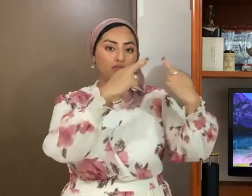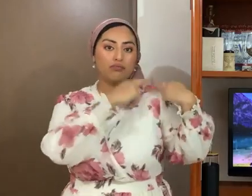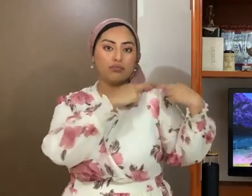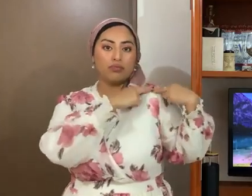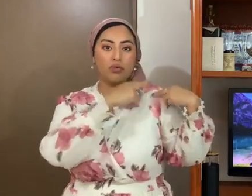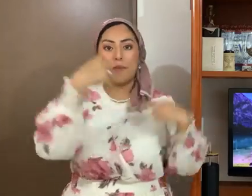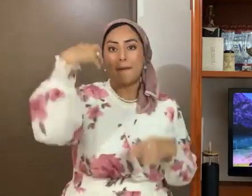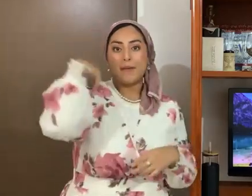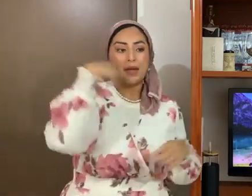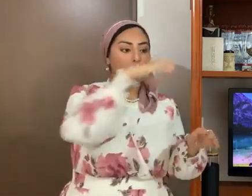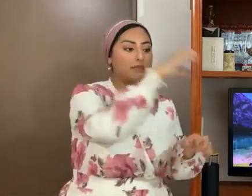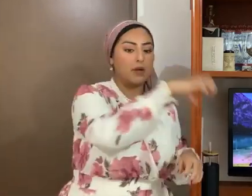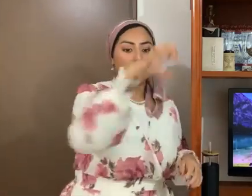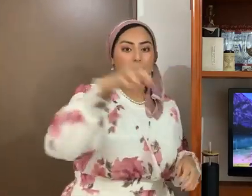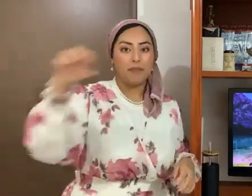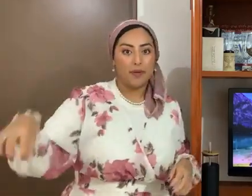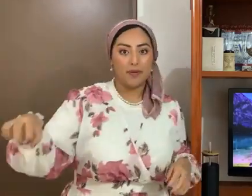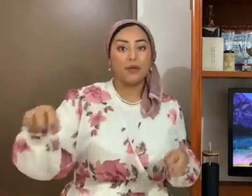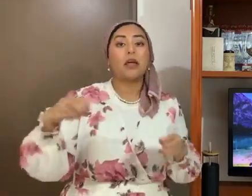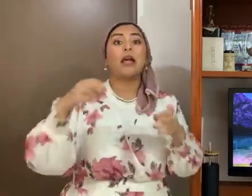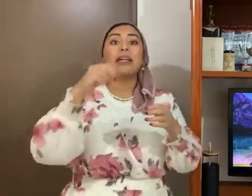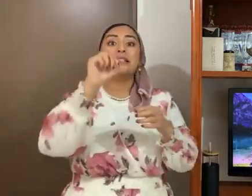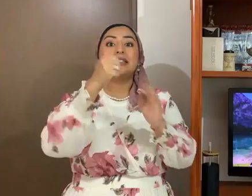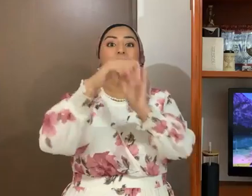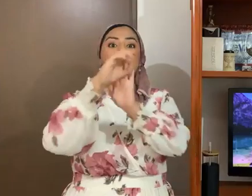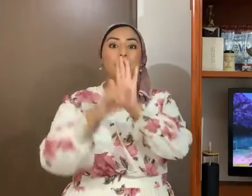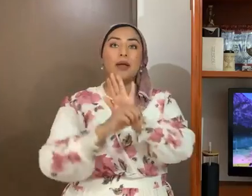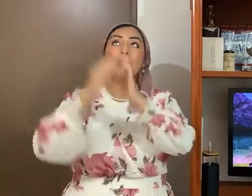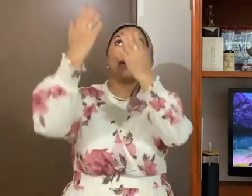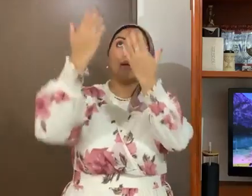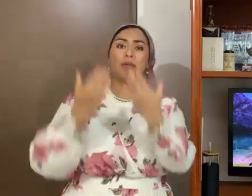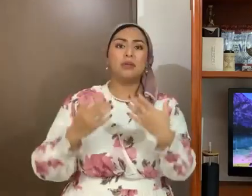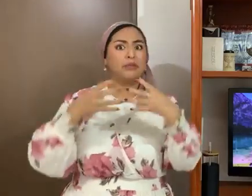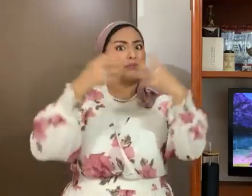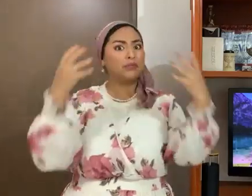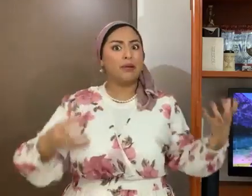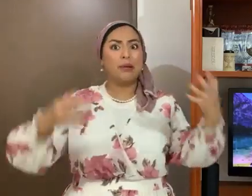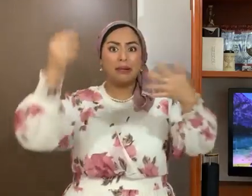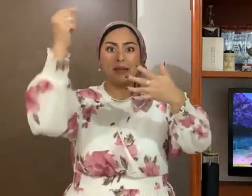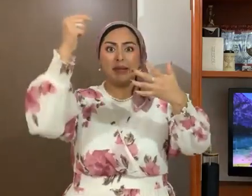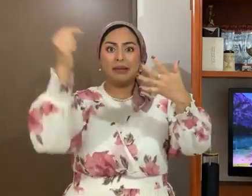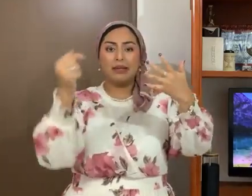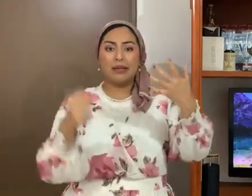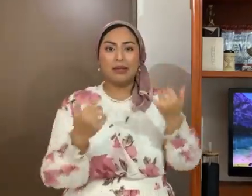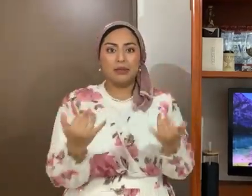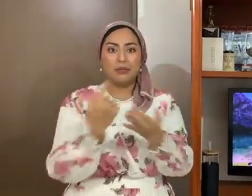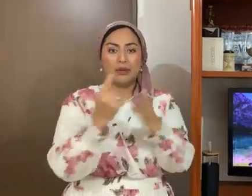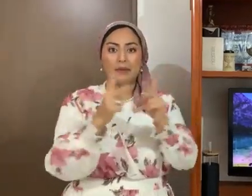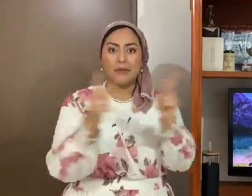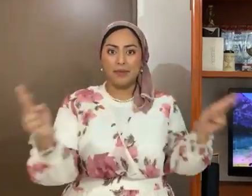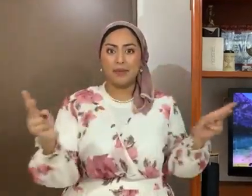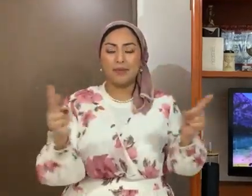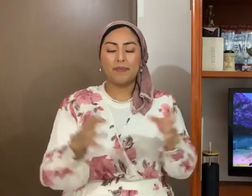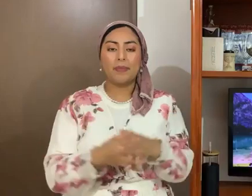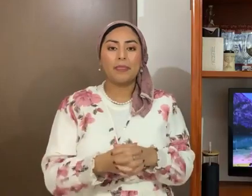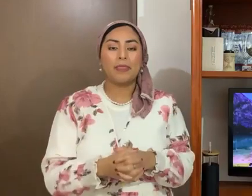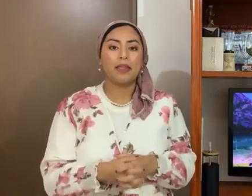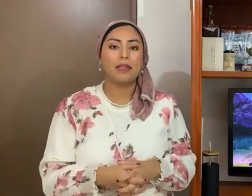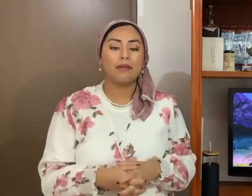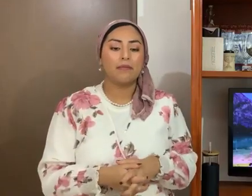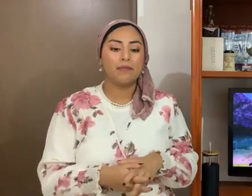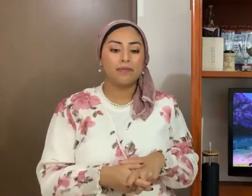Israel, la entrega de los 10 mandamientos, etc. Hay muchos puntos que